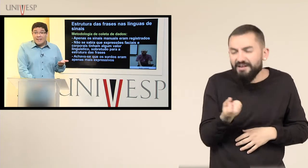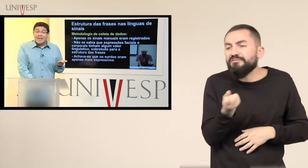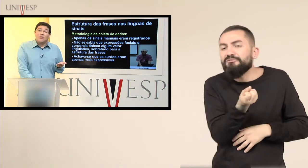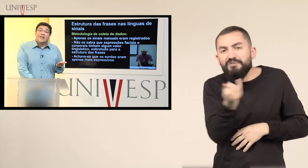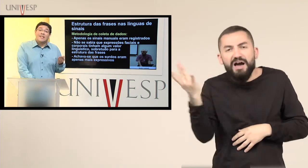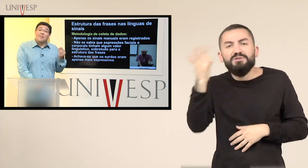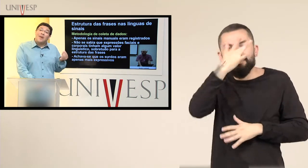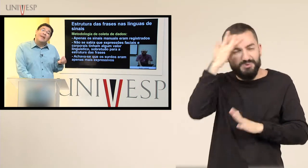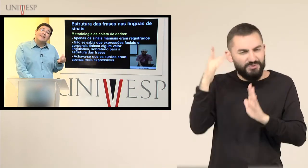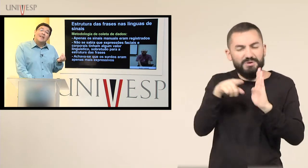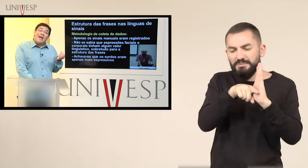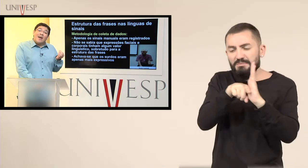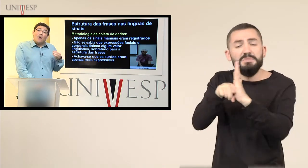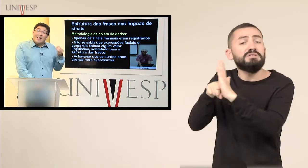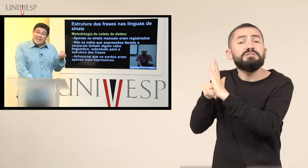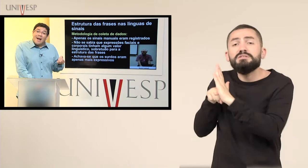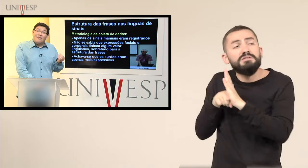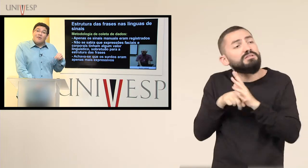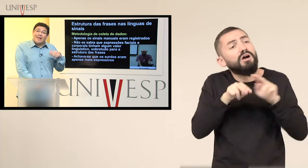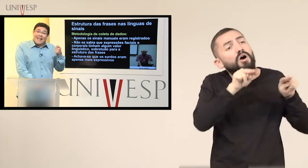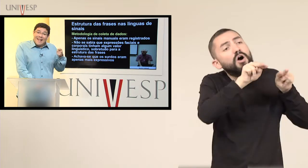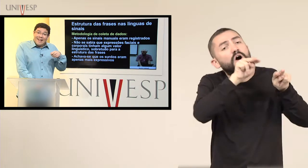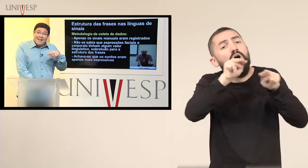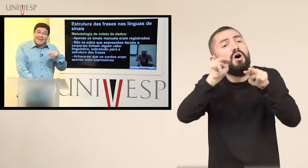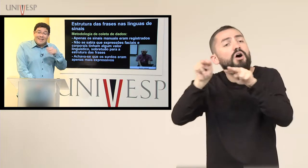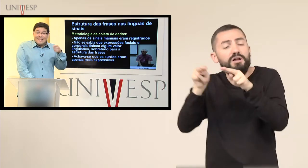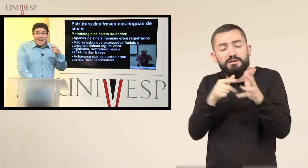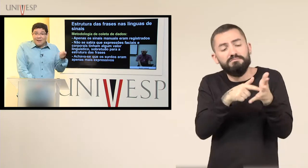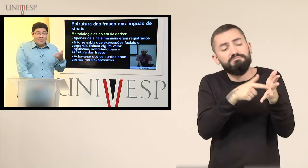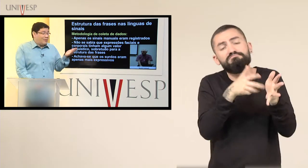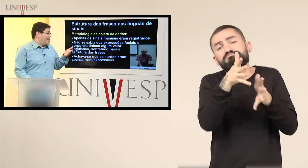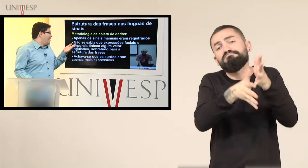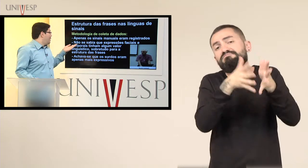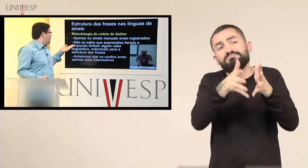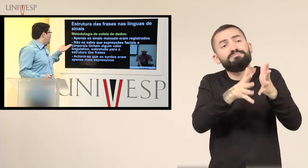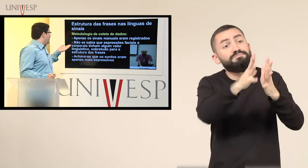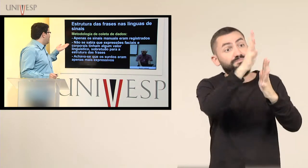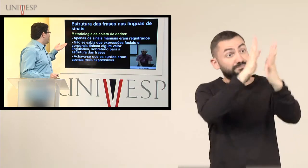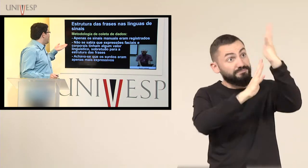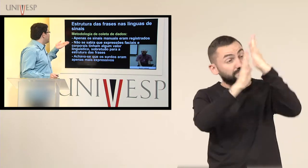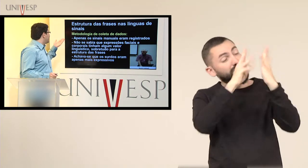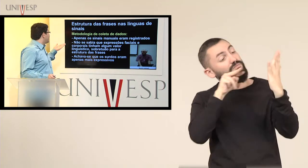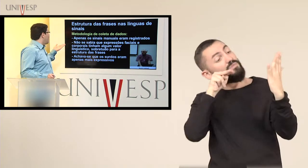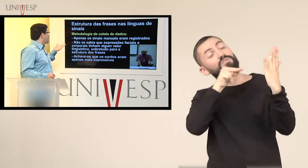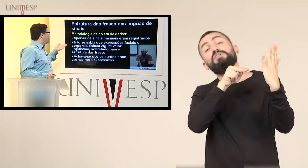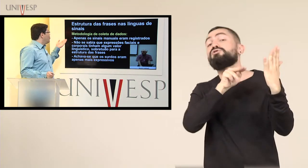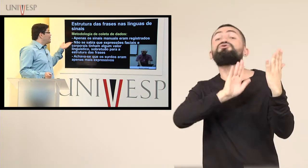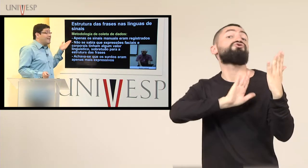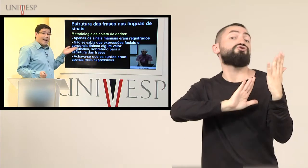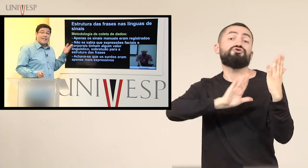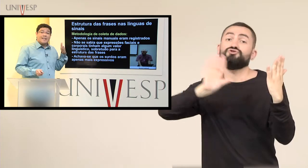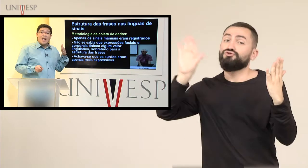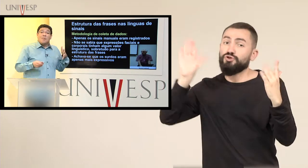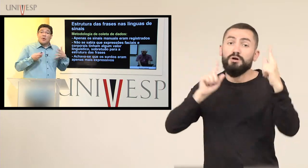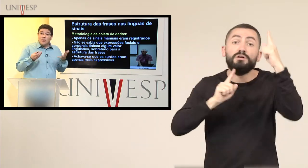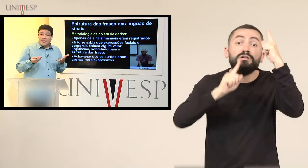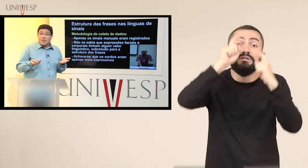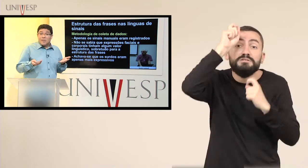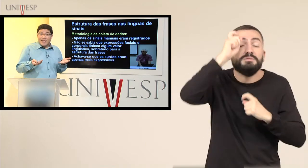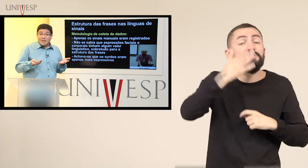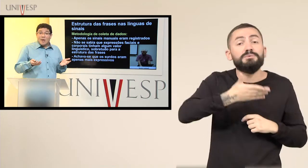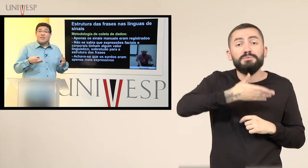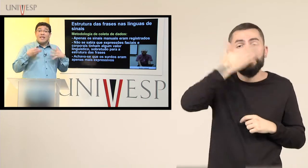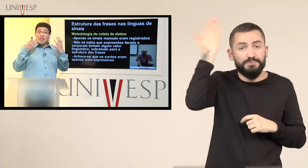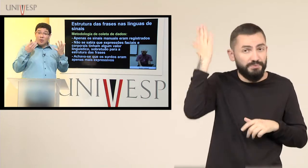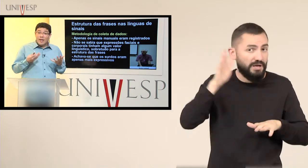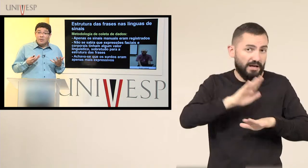os pesquisadores apenas coletavam, listavam, registravam os sinais produzidos